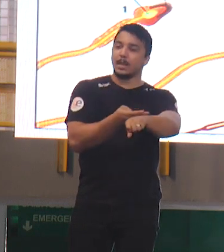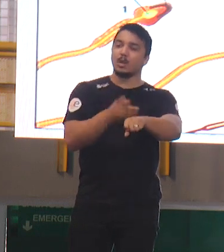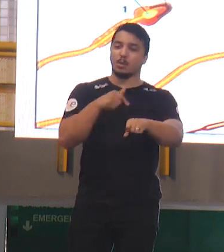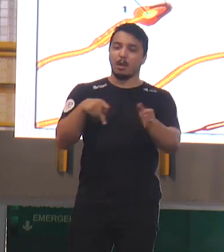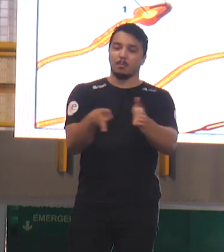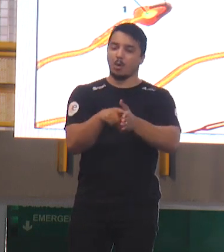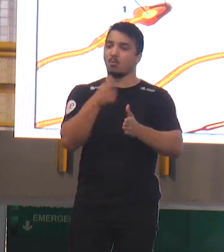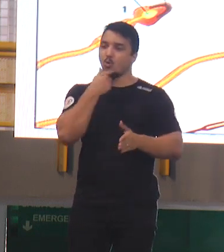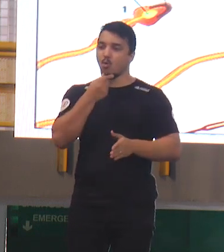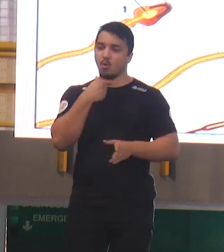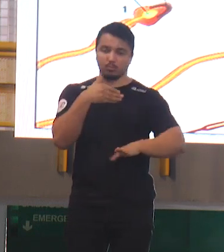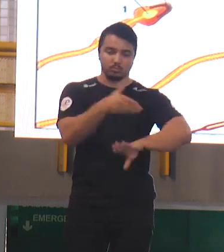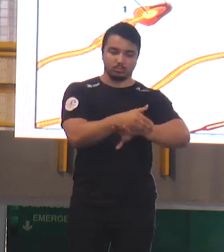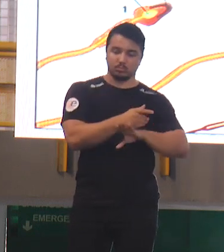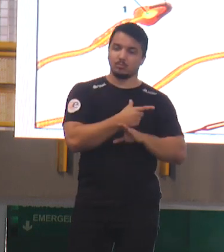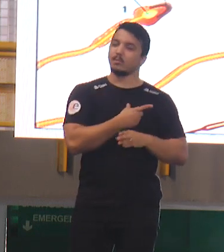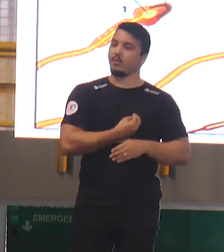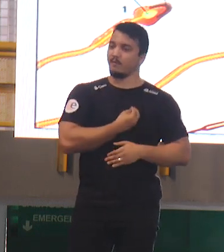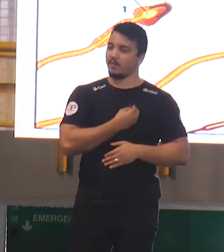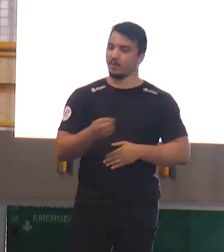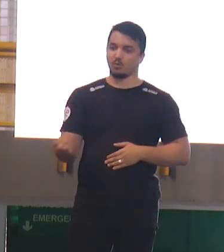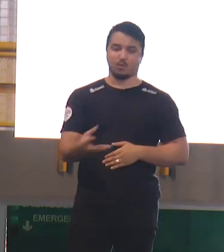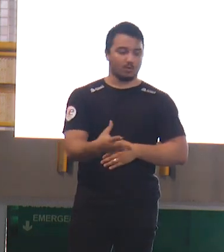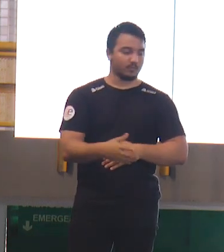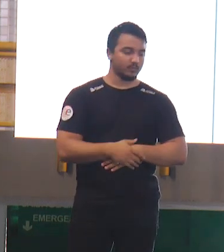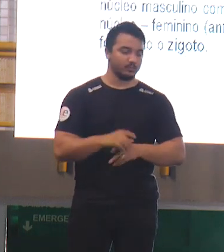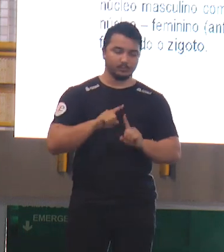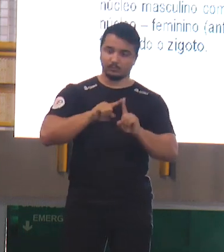a formação de uma nova vida. Ok?